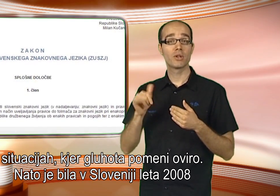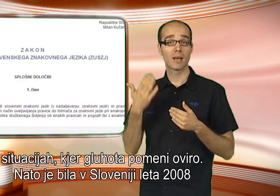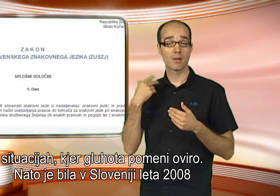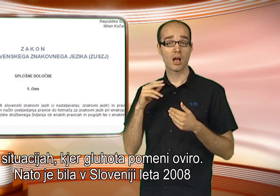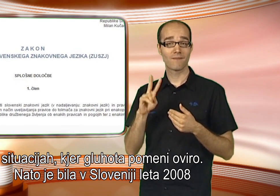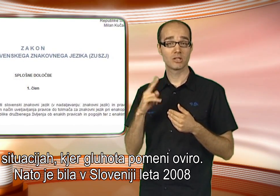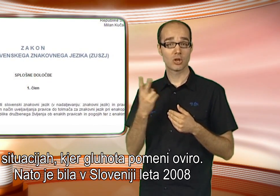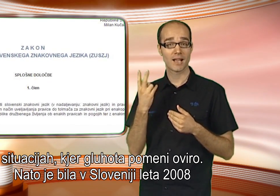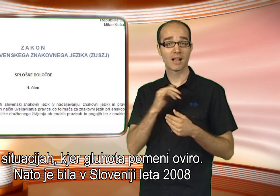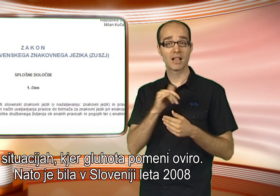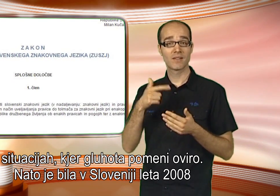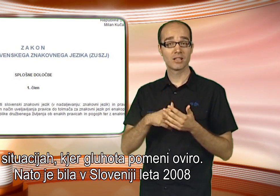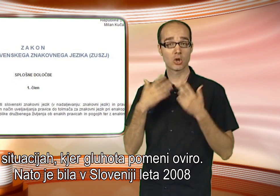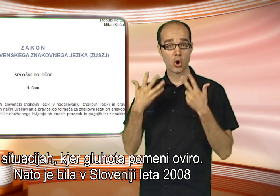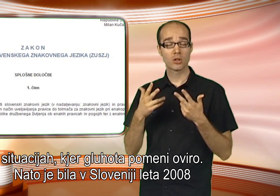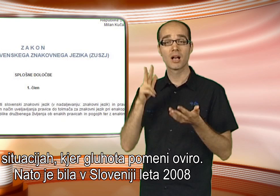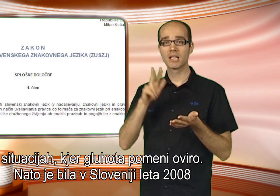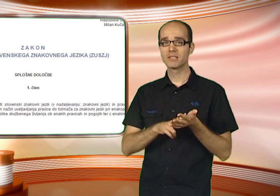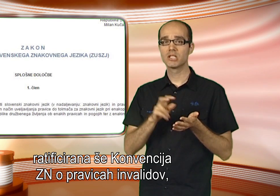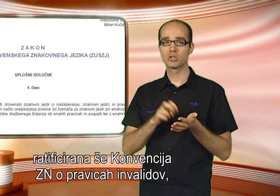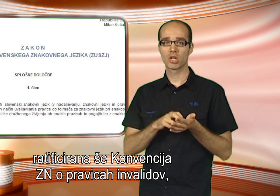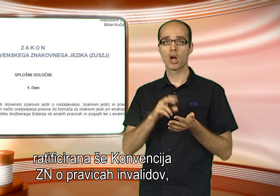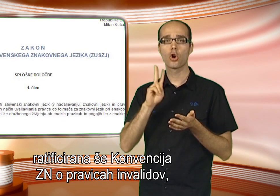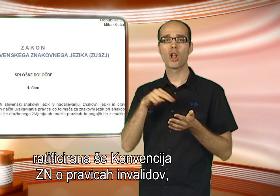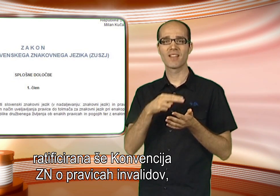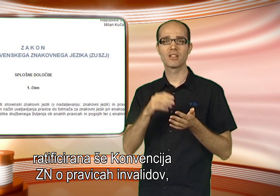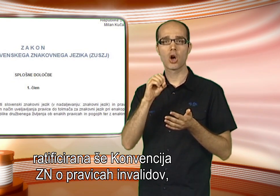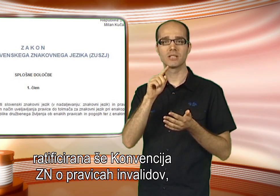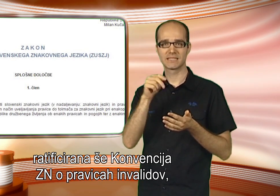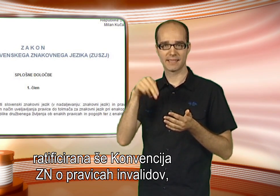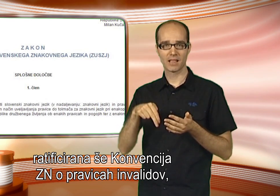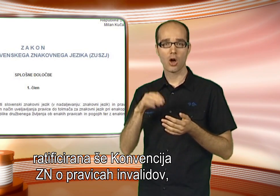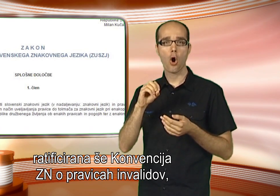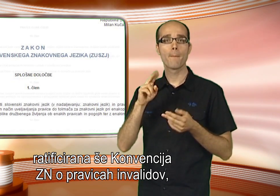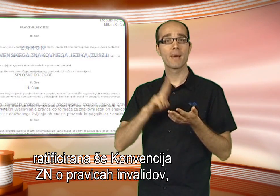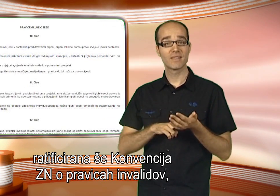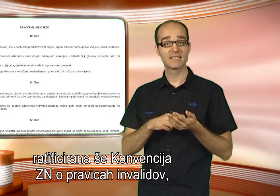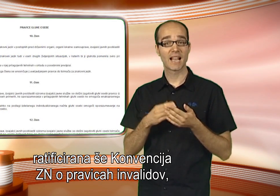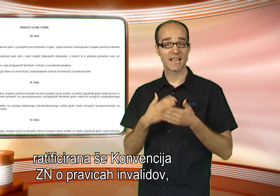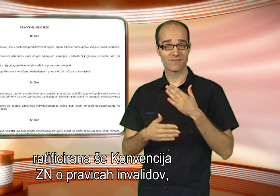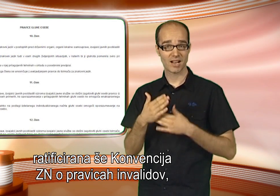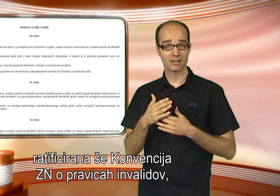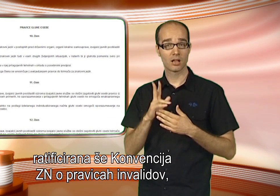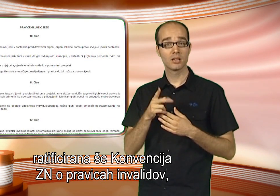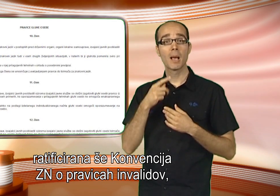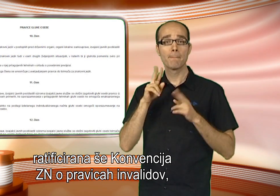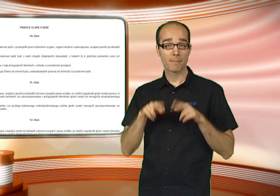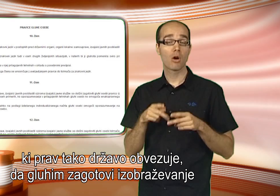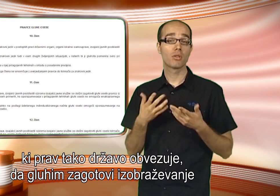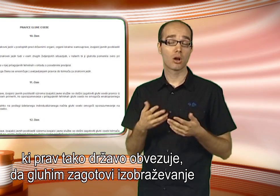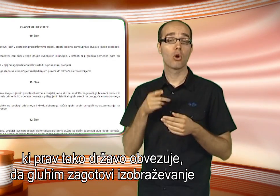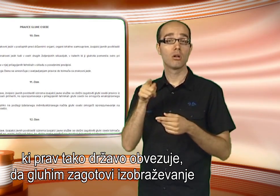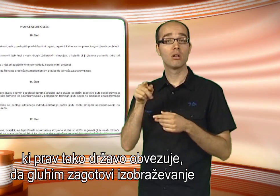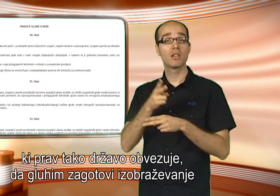Na to je bila v Sloveniji leta 2008 ratificirana še konvencija Združenih narodov o pravicah invalidov,